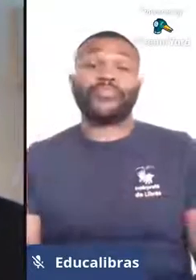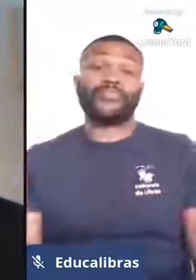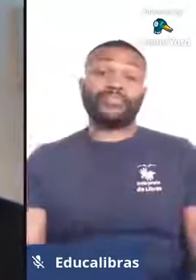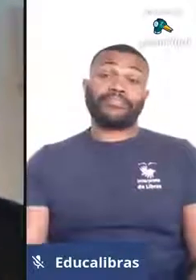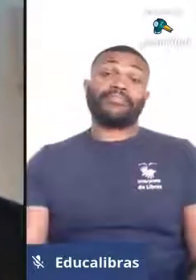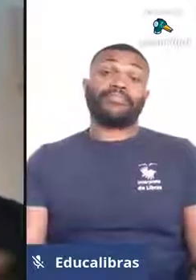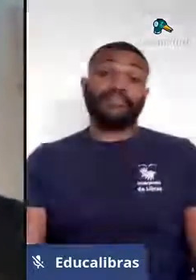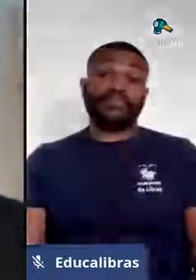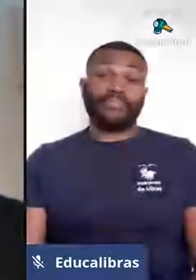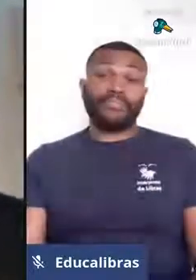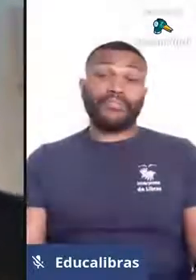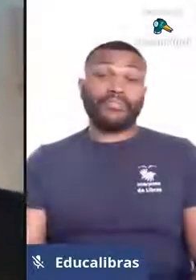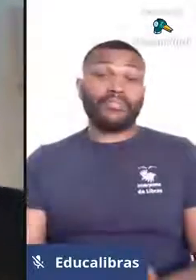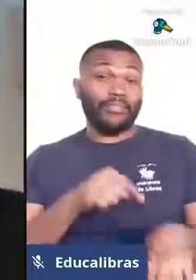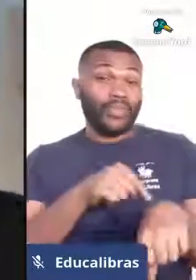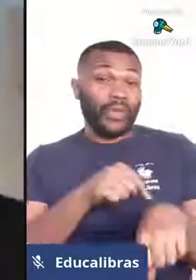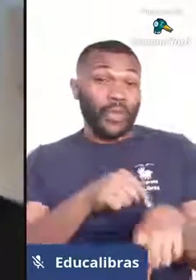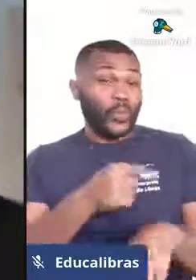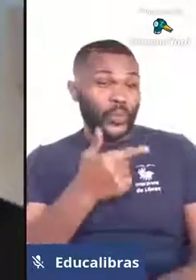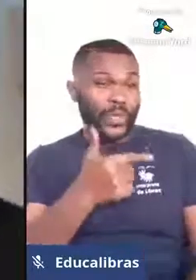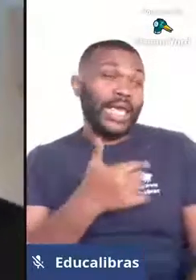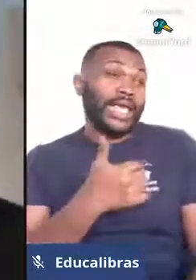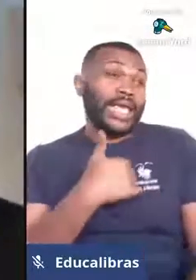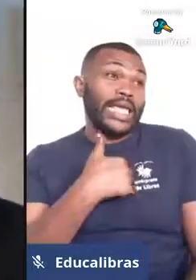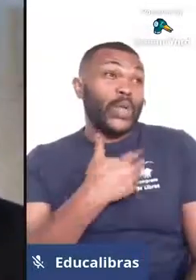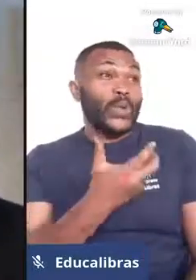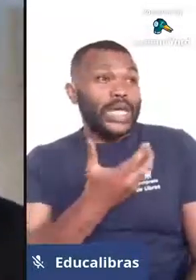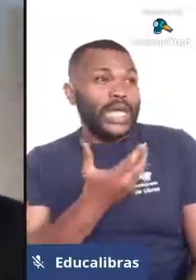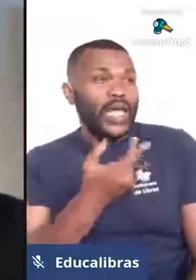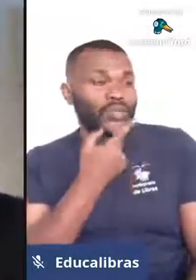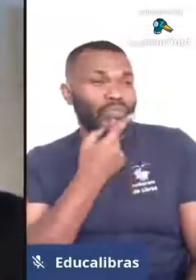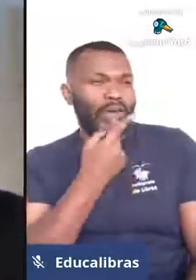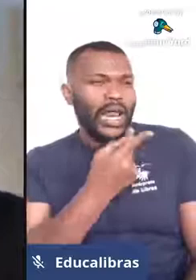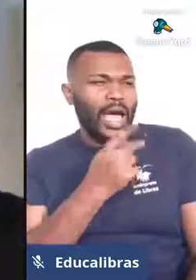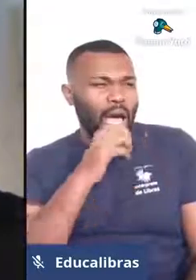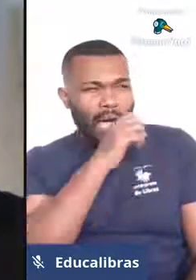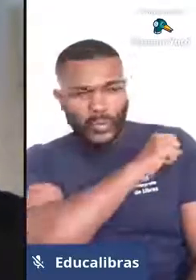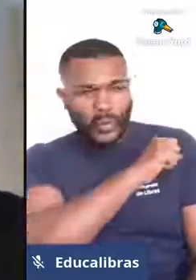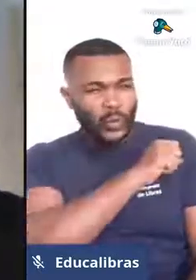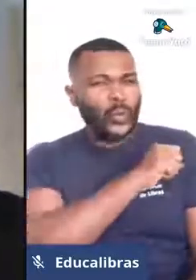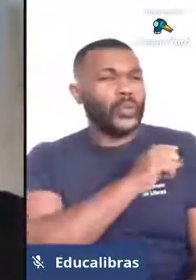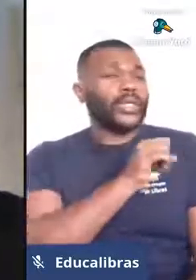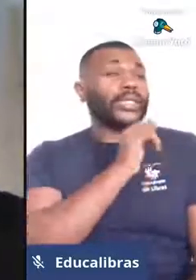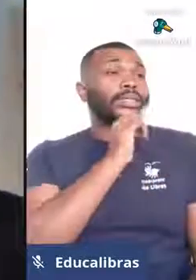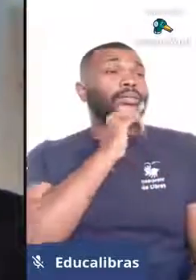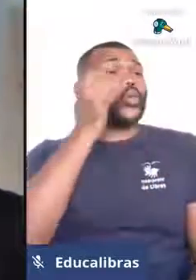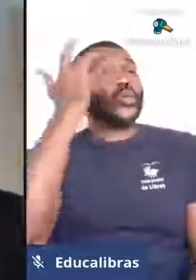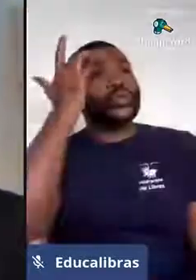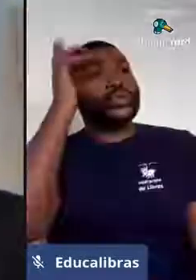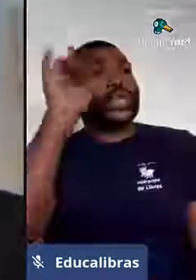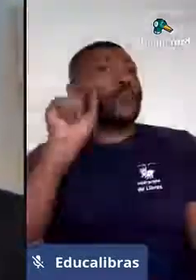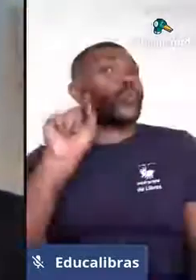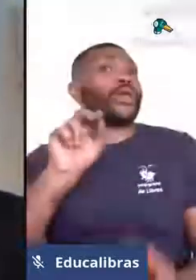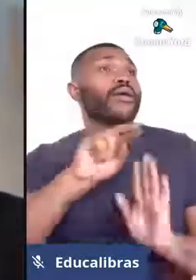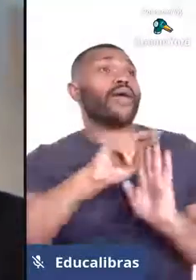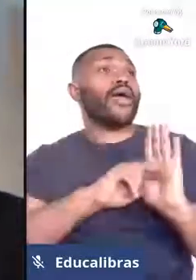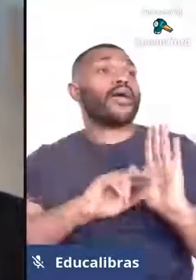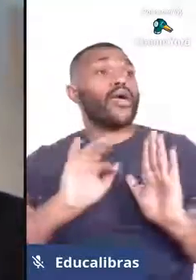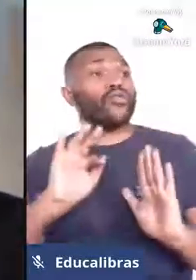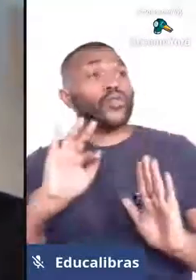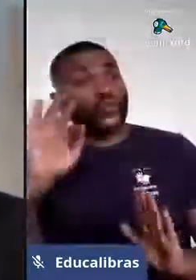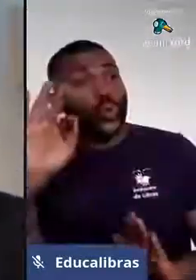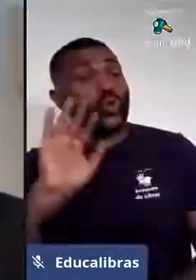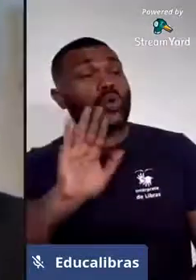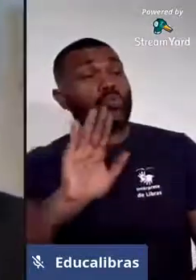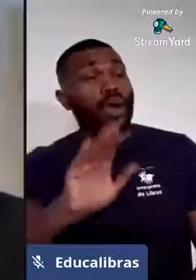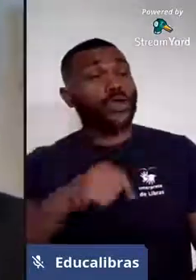gente não tem tempo, mas eu queria só mencionar brevemente, não se sabe, né, quais serão os protocolos, mas certamente teremos